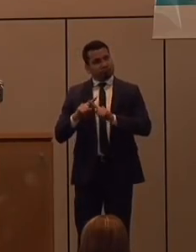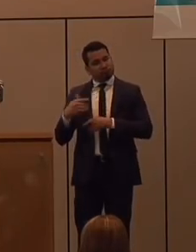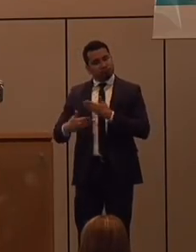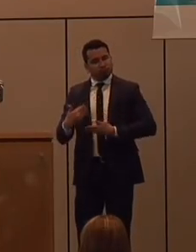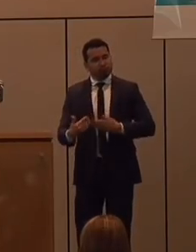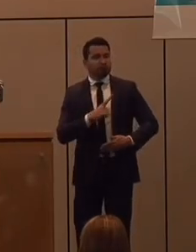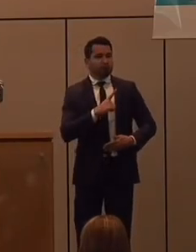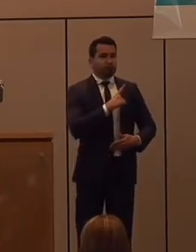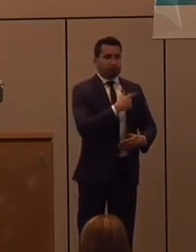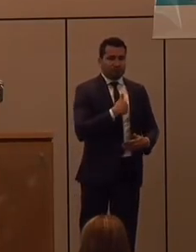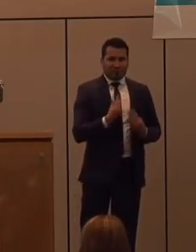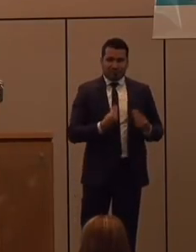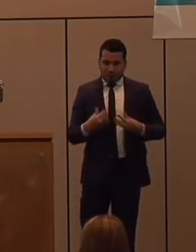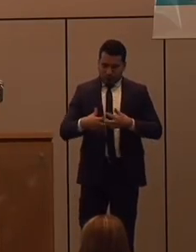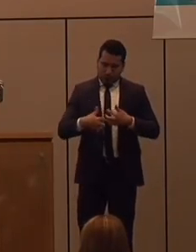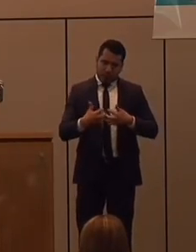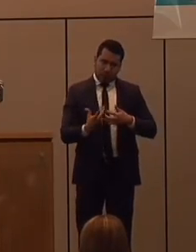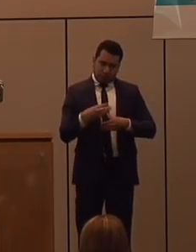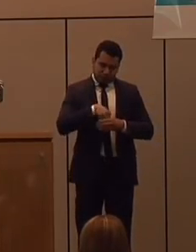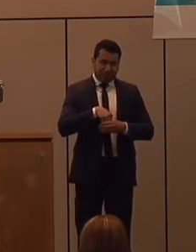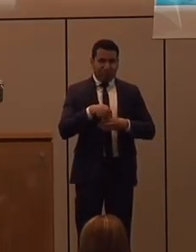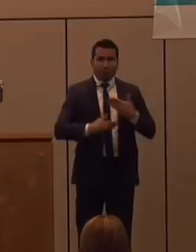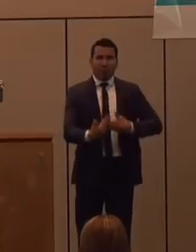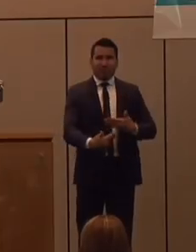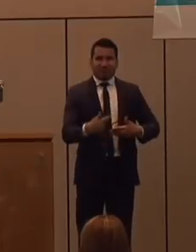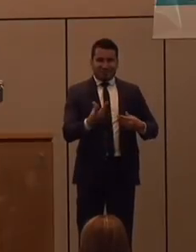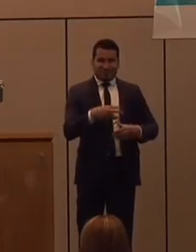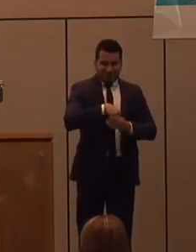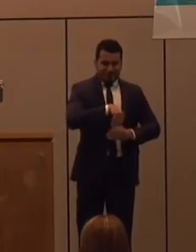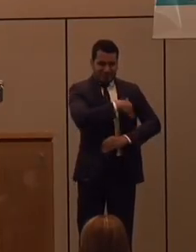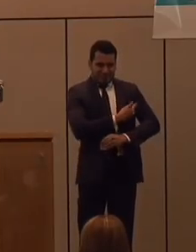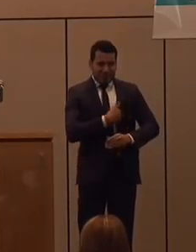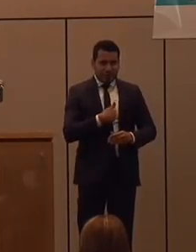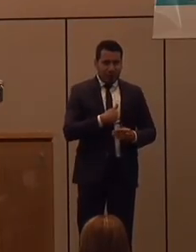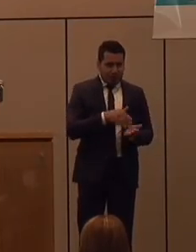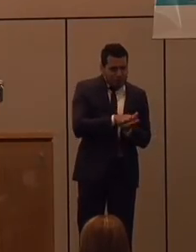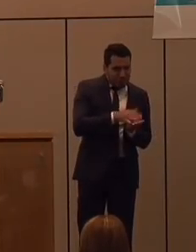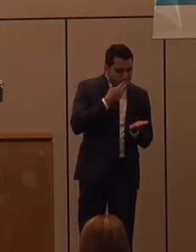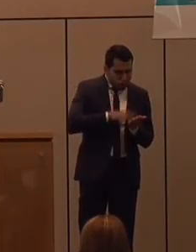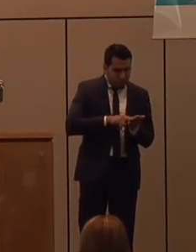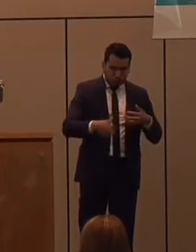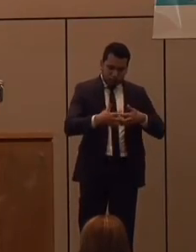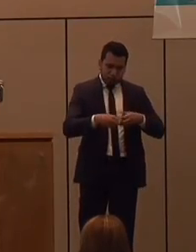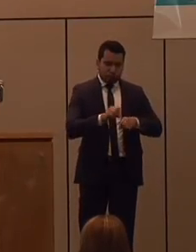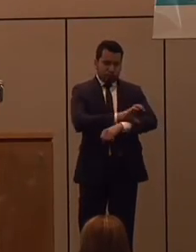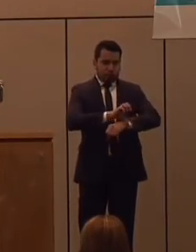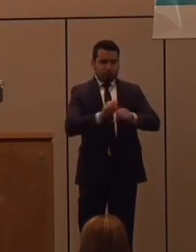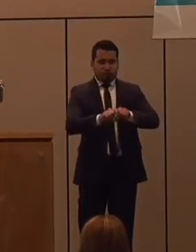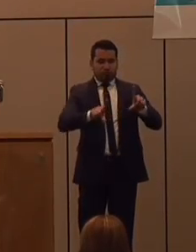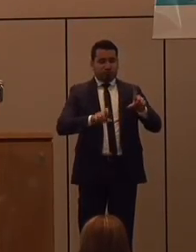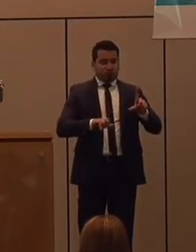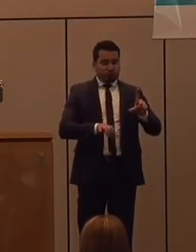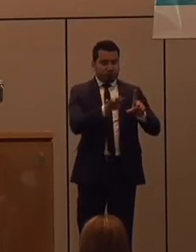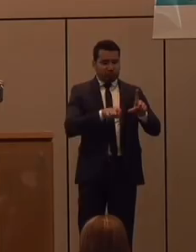de sistematización de los procesos internos al tener los procesos internos sistematizados somos mucho más eficientes con nuestros funcionarios